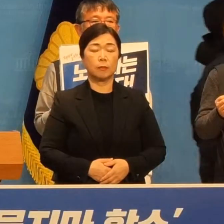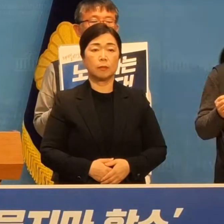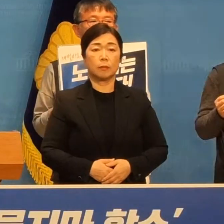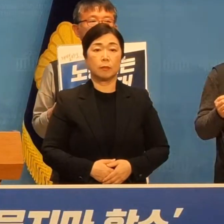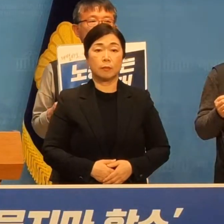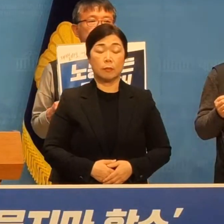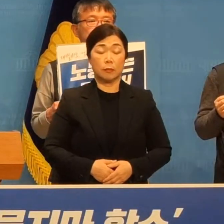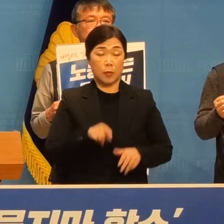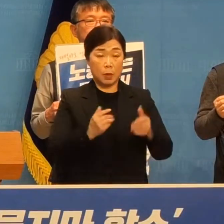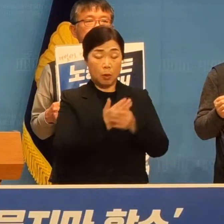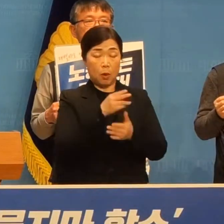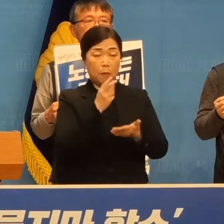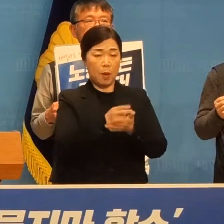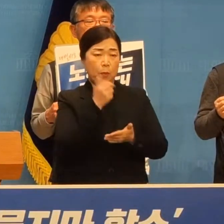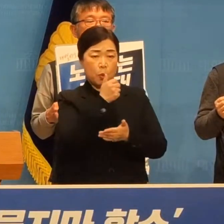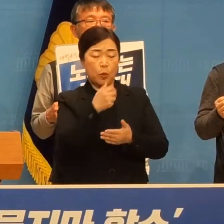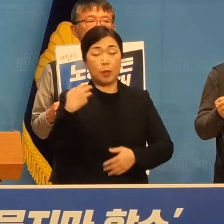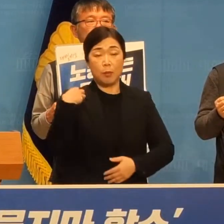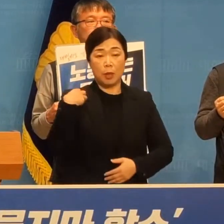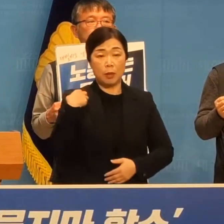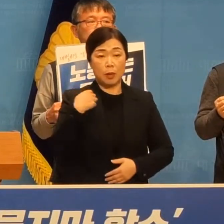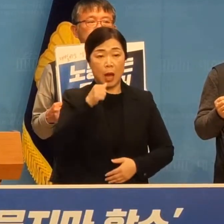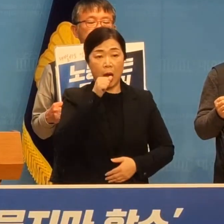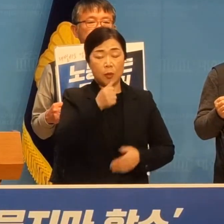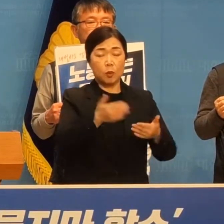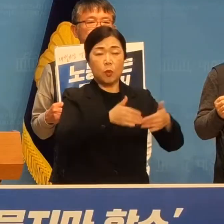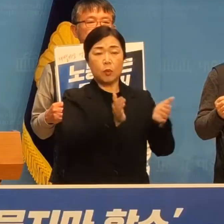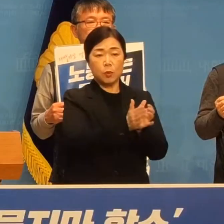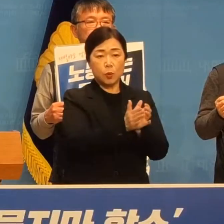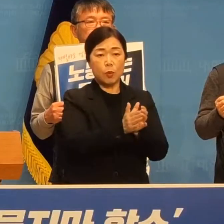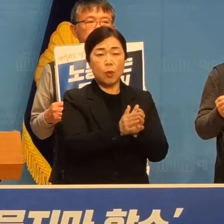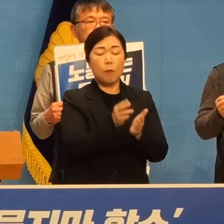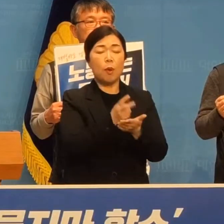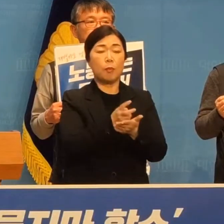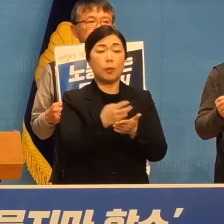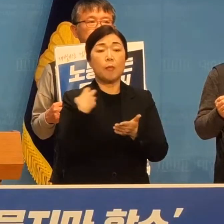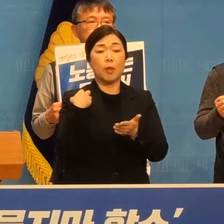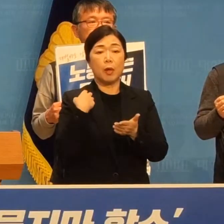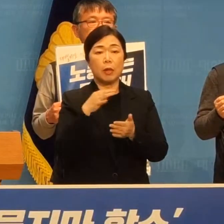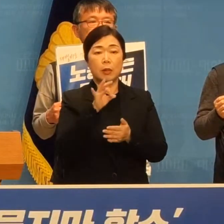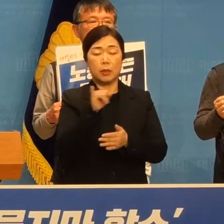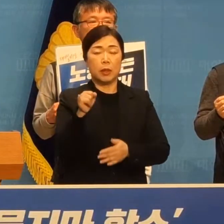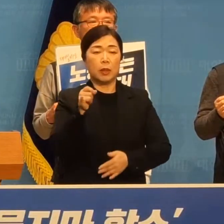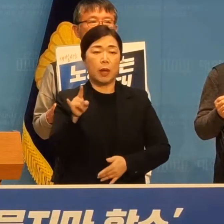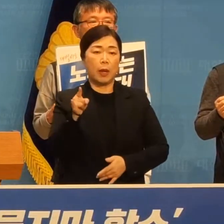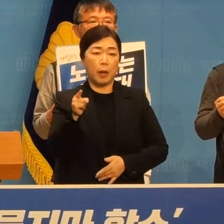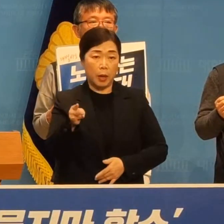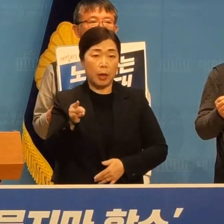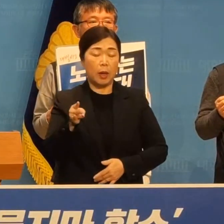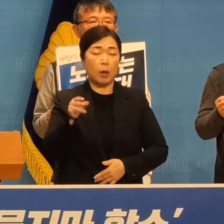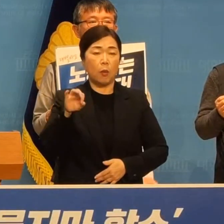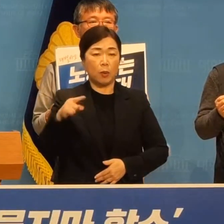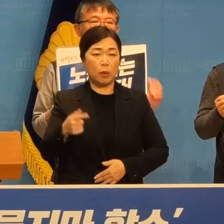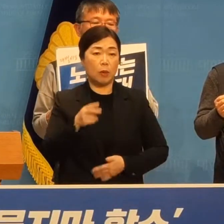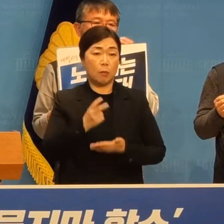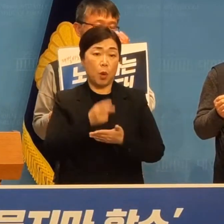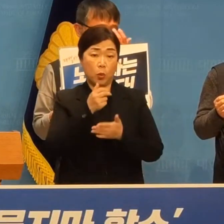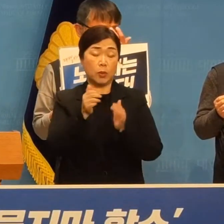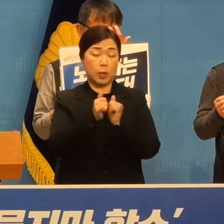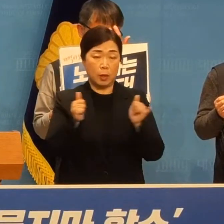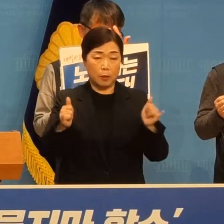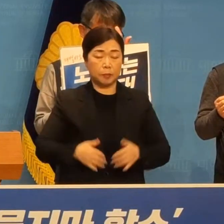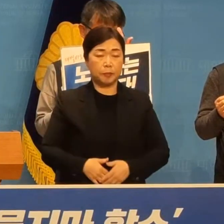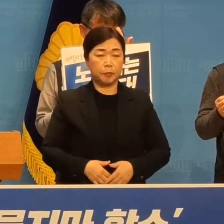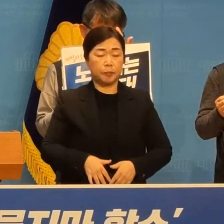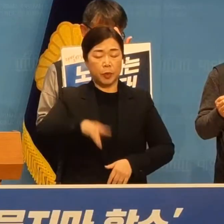네, 이 사건 변호를 맡은 금속노조 법률원의 이혜인 변호사입니다. 처음 이 사건 공소장을 받았을 때 저희 변호인들은 놀랄